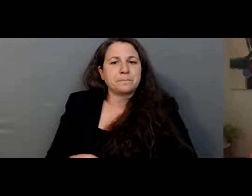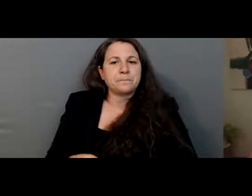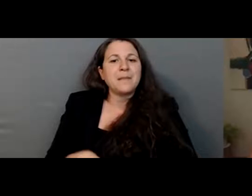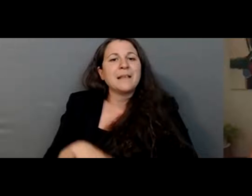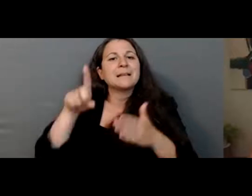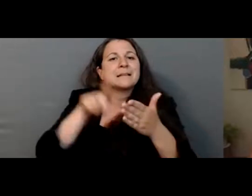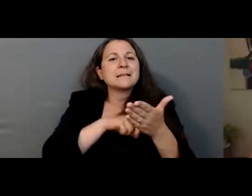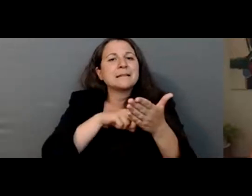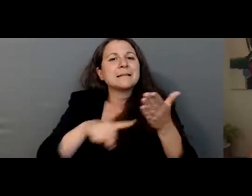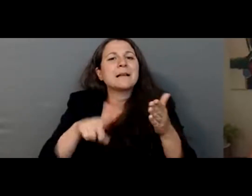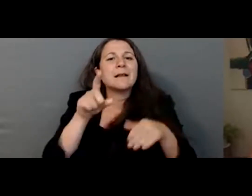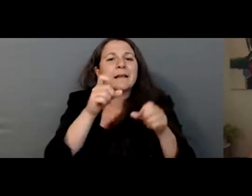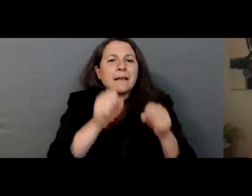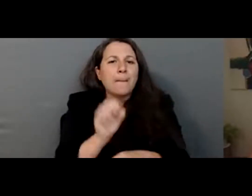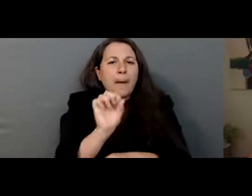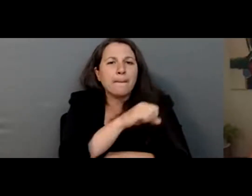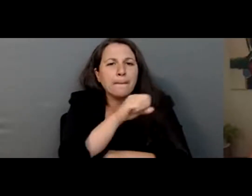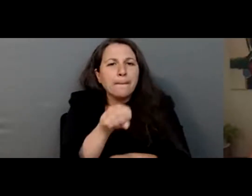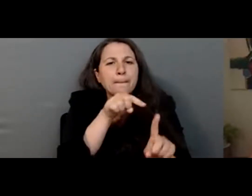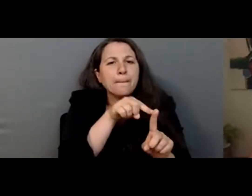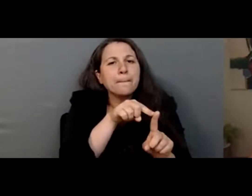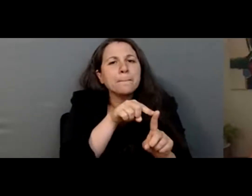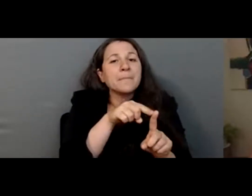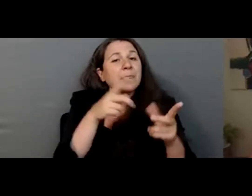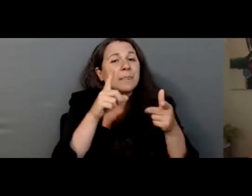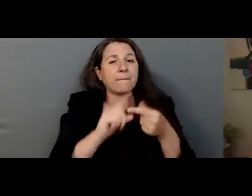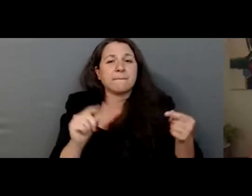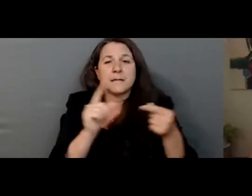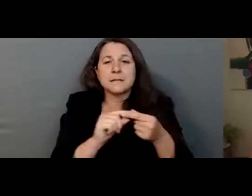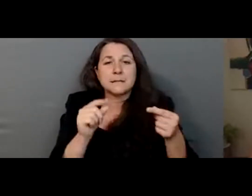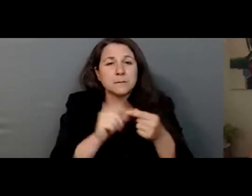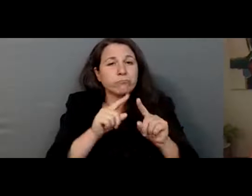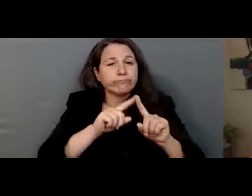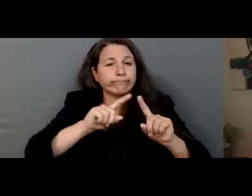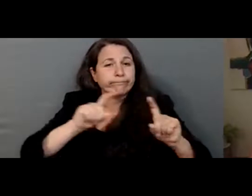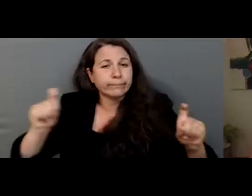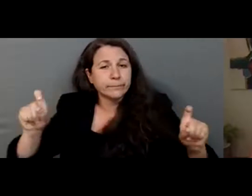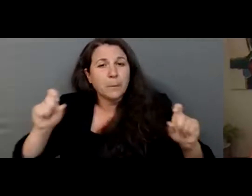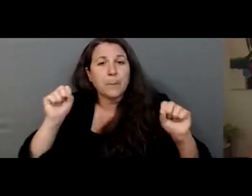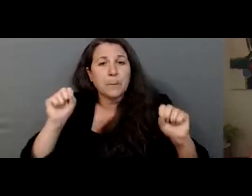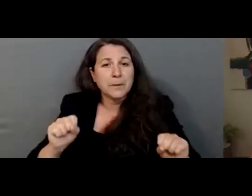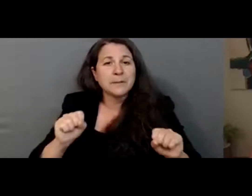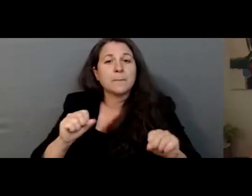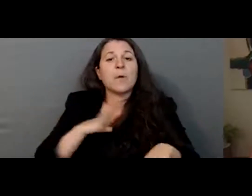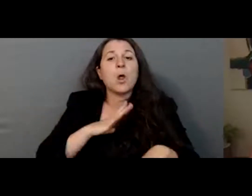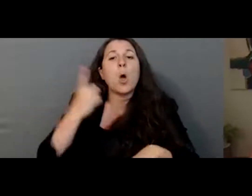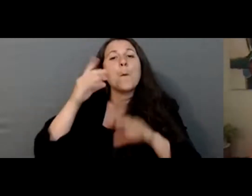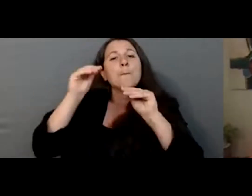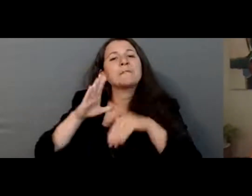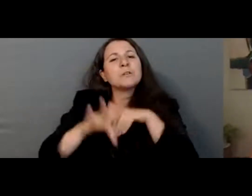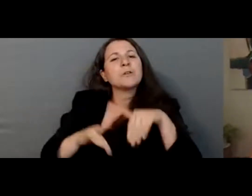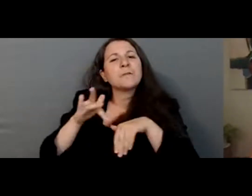notamment la professeure en sciences du handicap, Fiona K. Campbell, à l'Université Griffith en Australie,